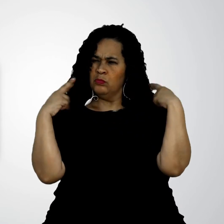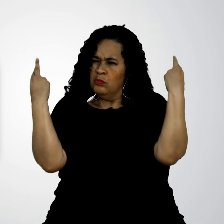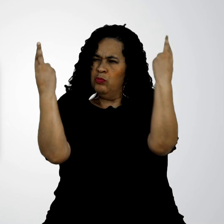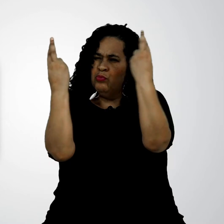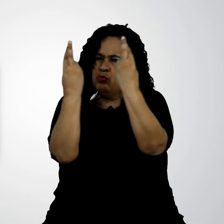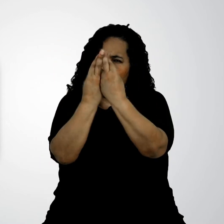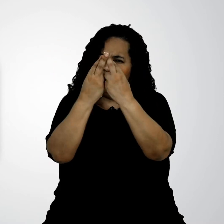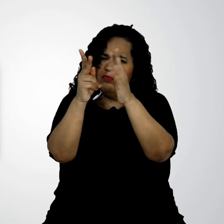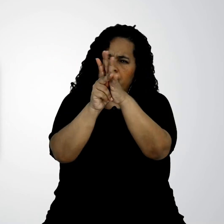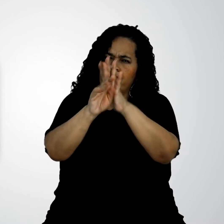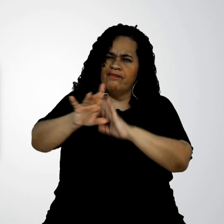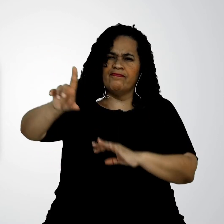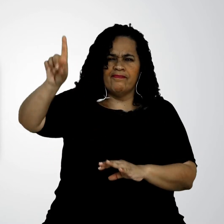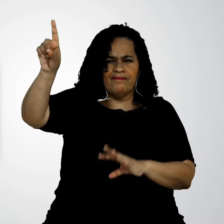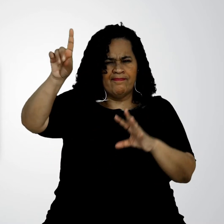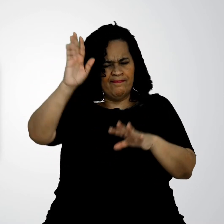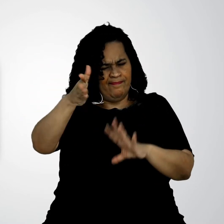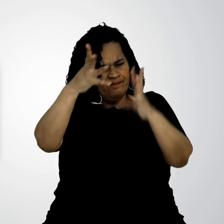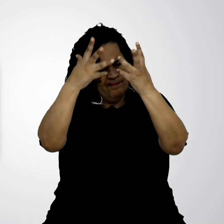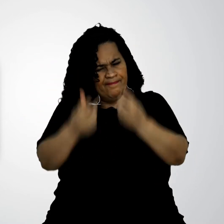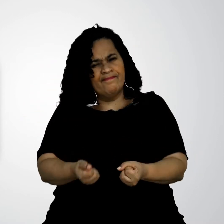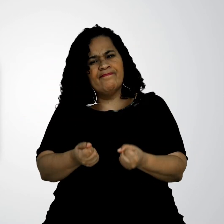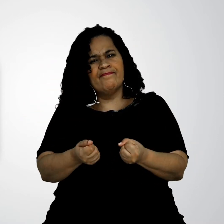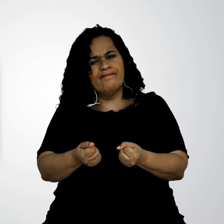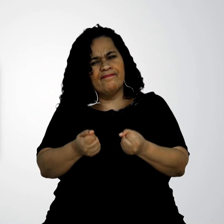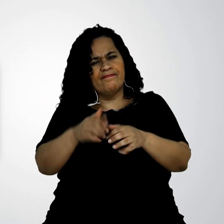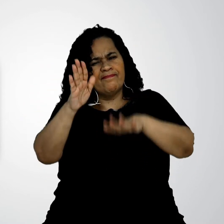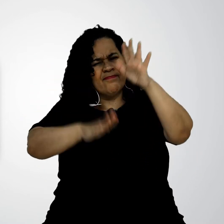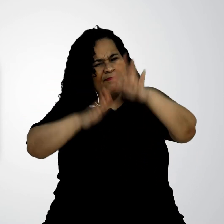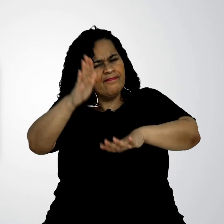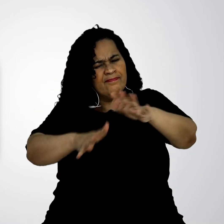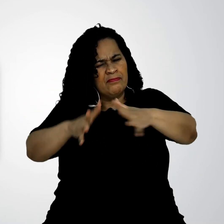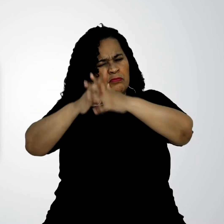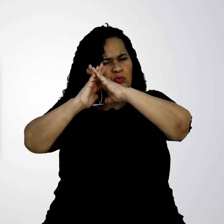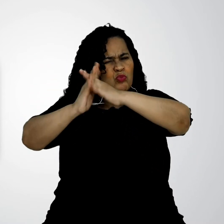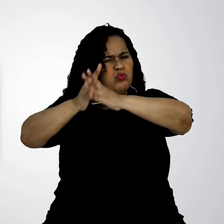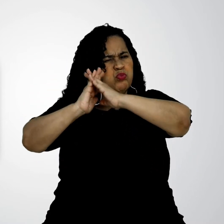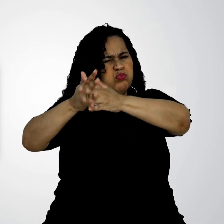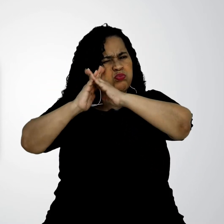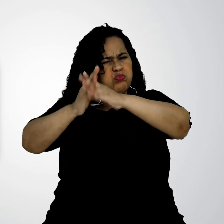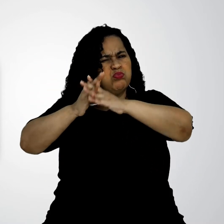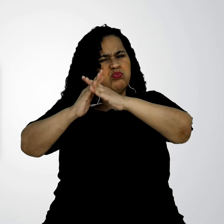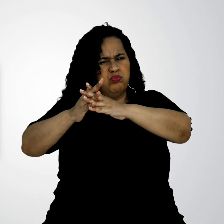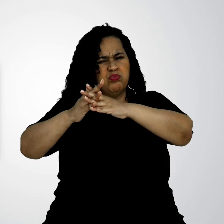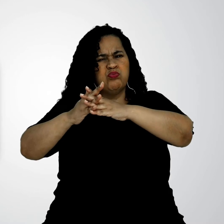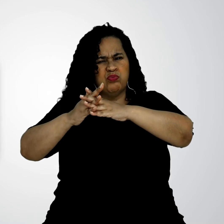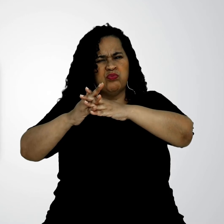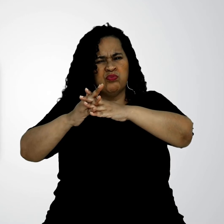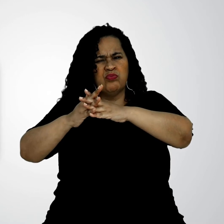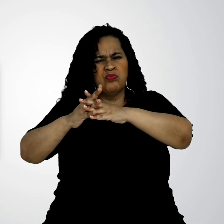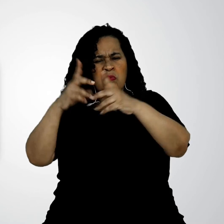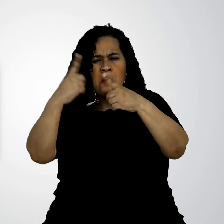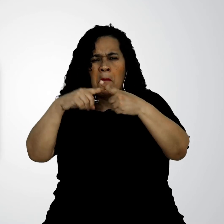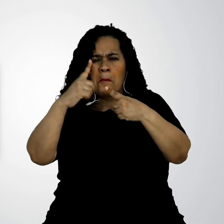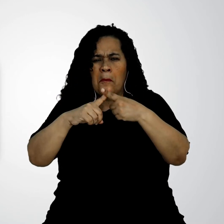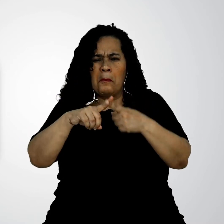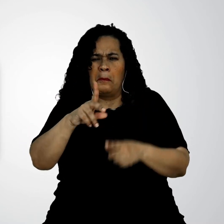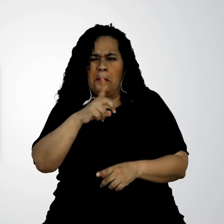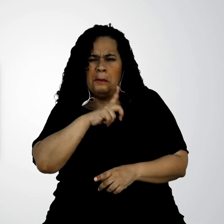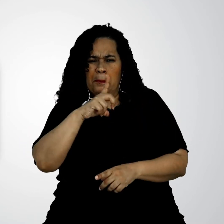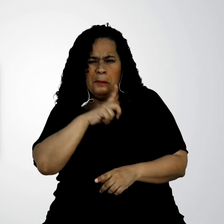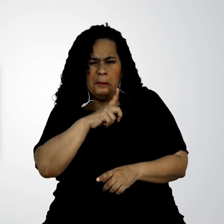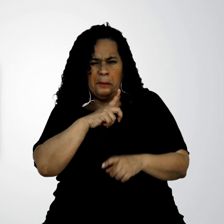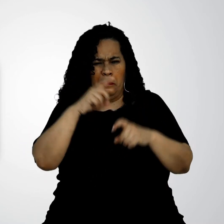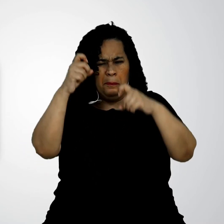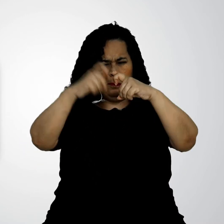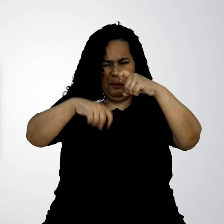gerados espiritualmente, há ainda esse conflito, apesar da consciência agora alinhada com esse propósito de Deus para a